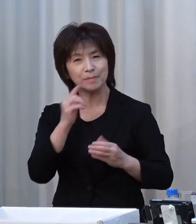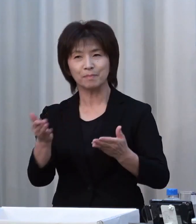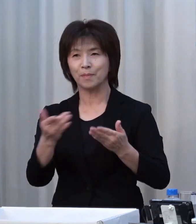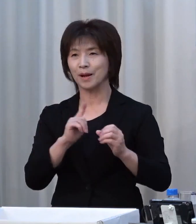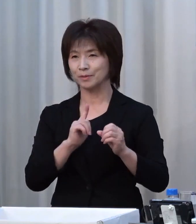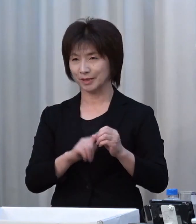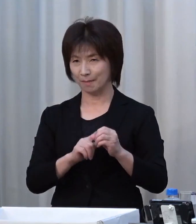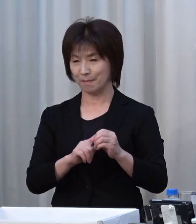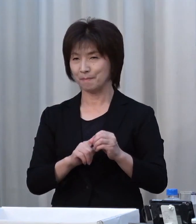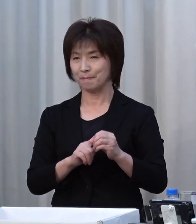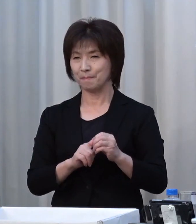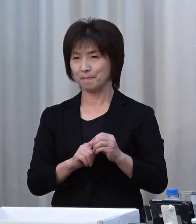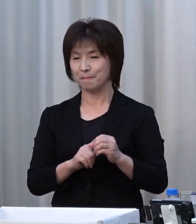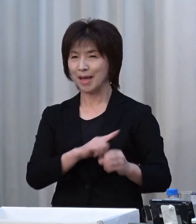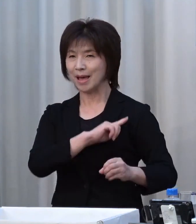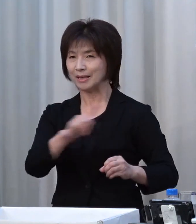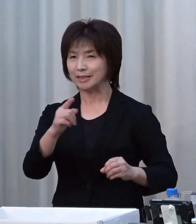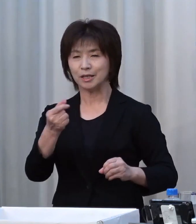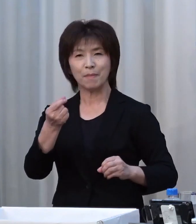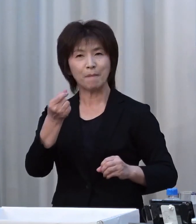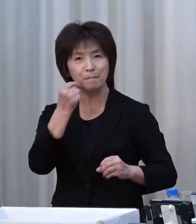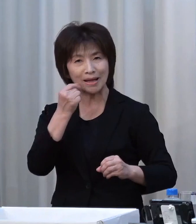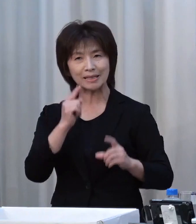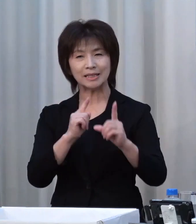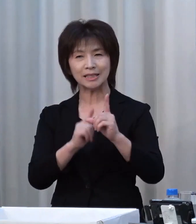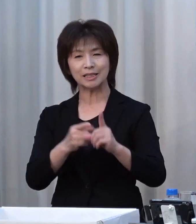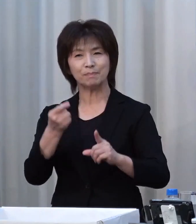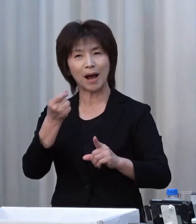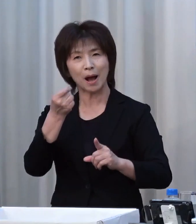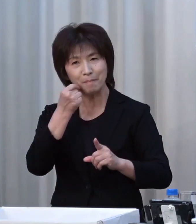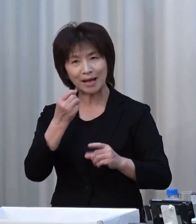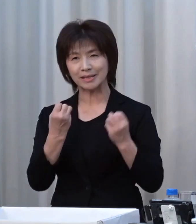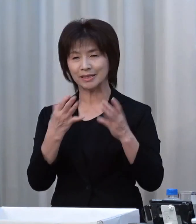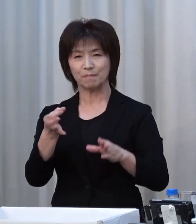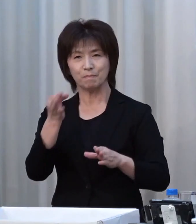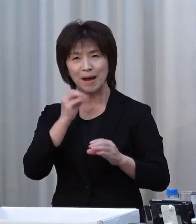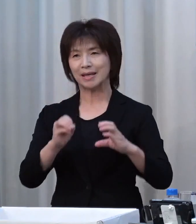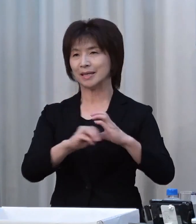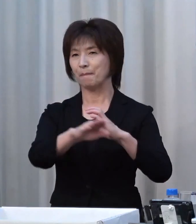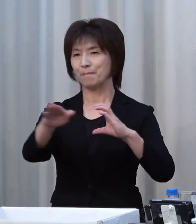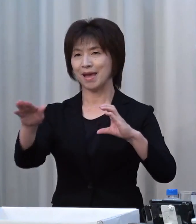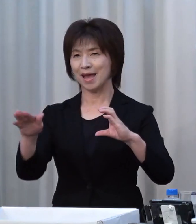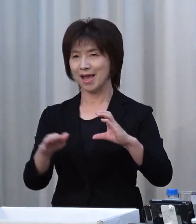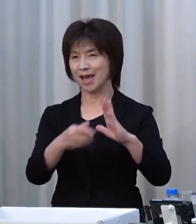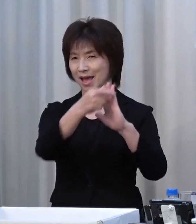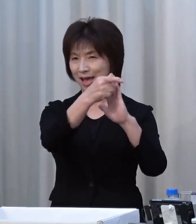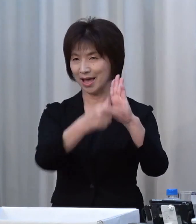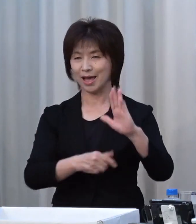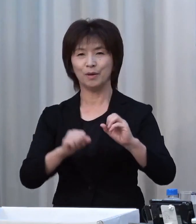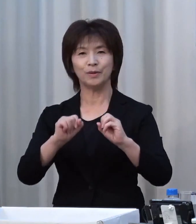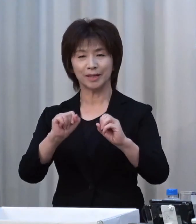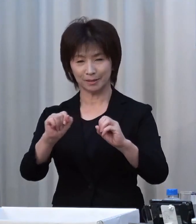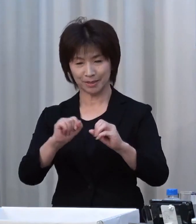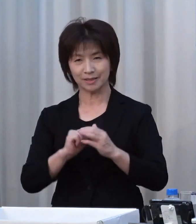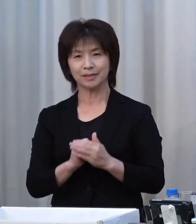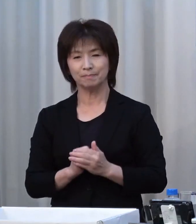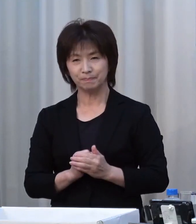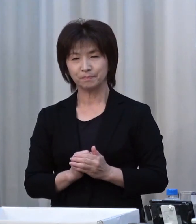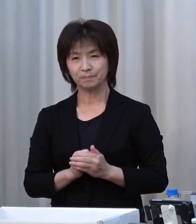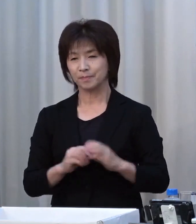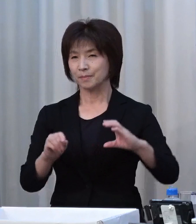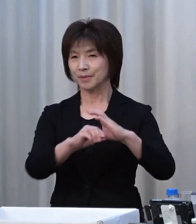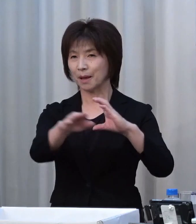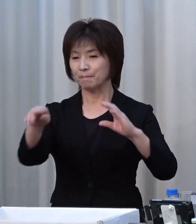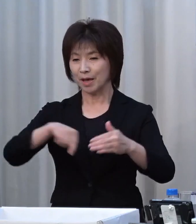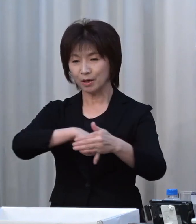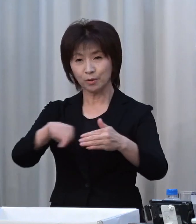年も一番米、千葉米、新米キャンペーンを実施いたします。キャン